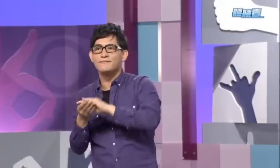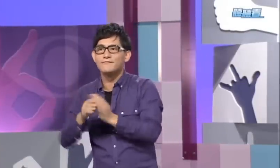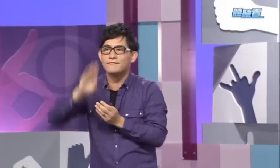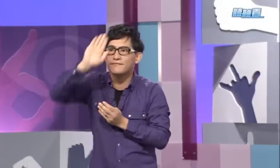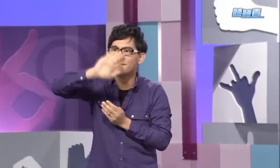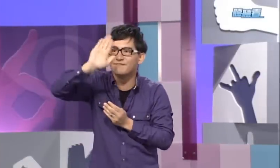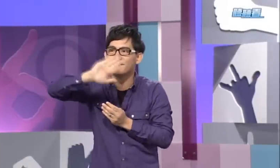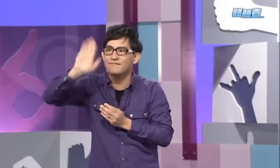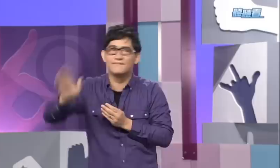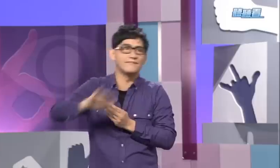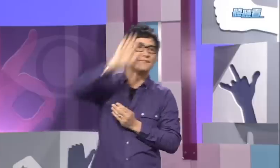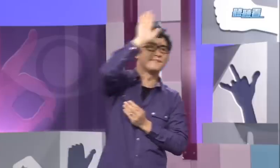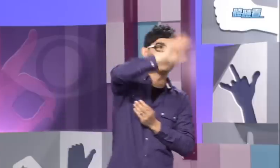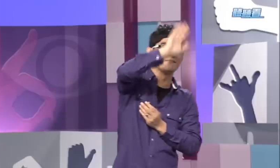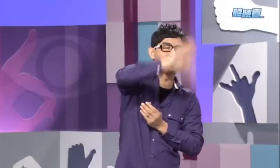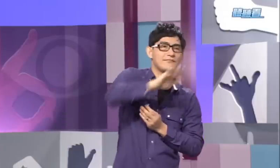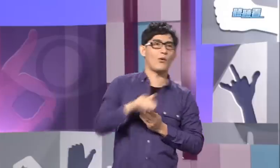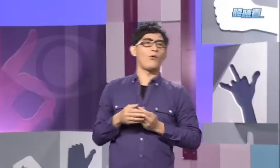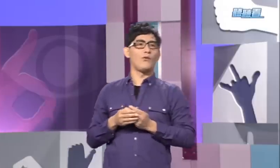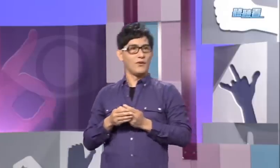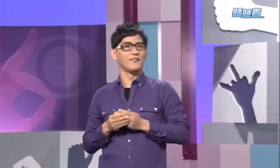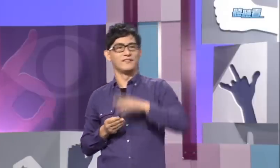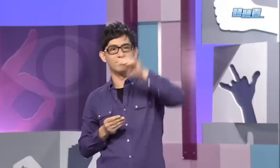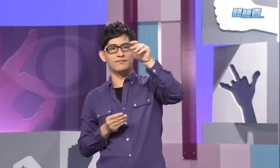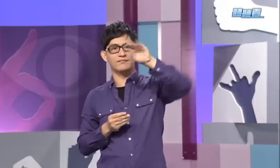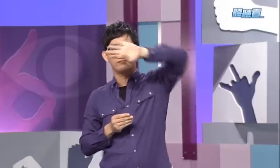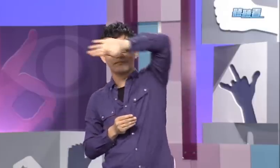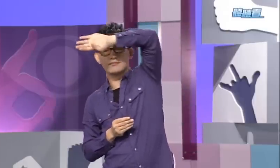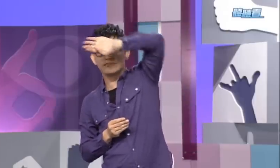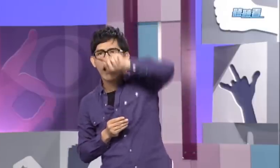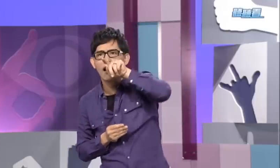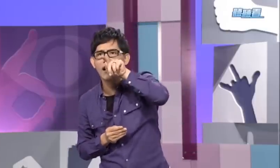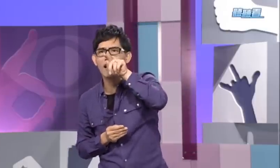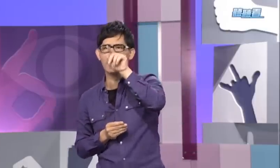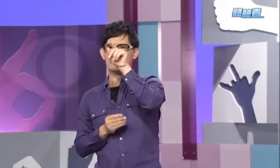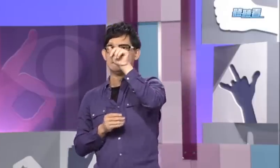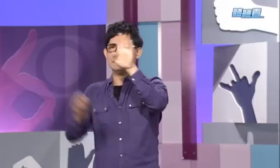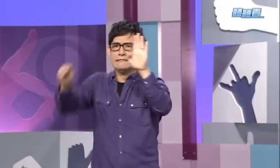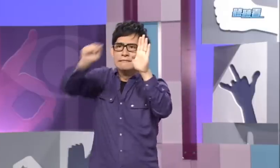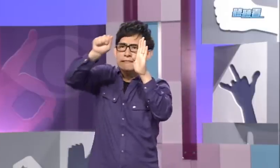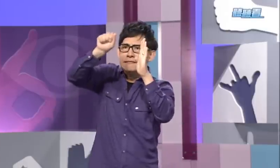喽。